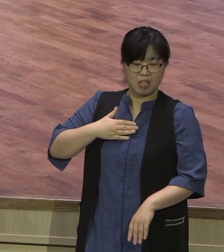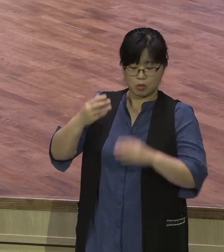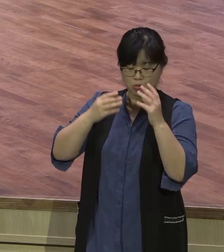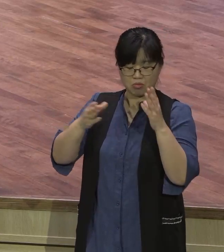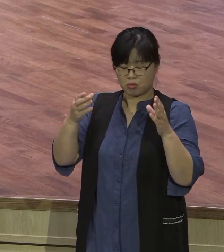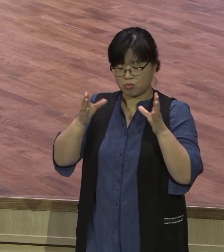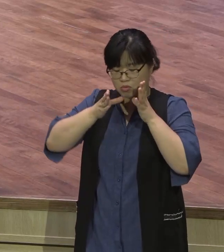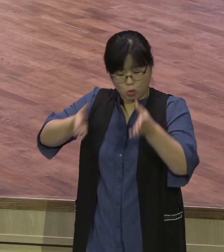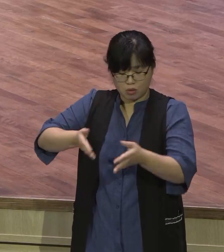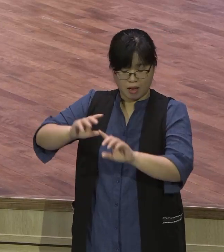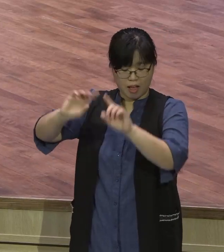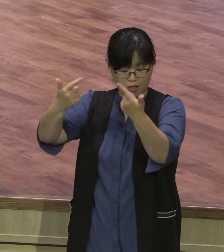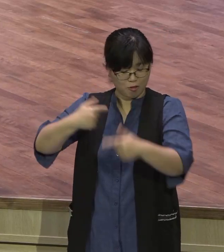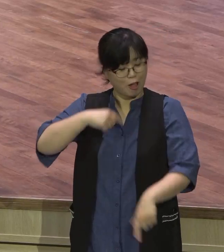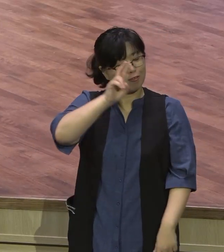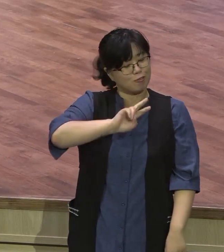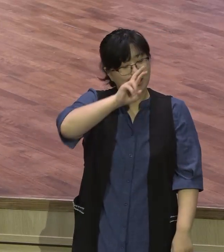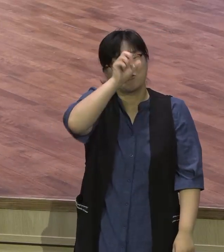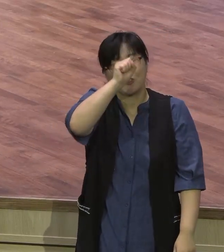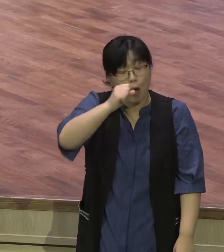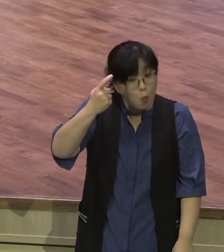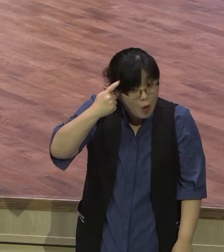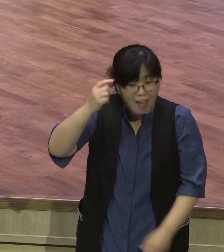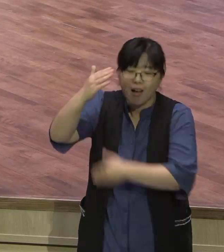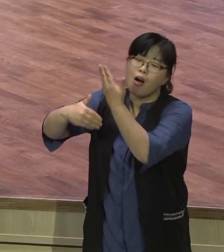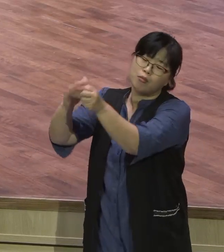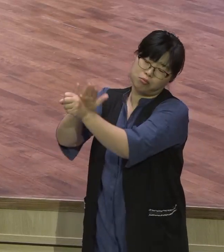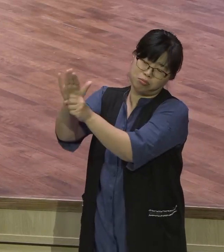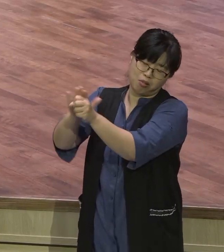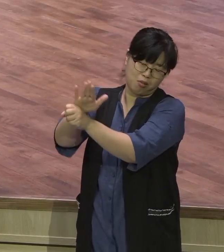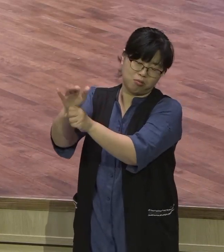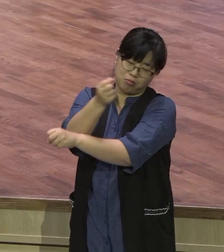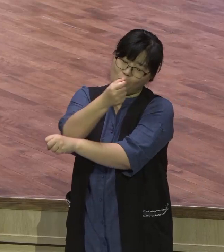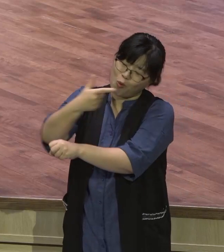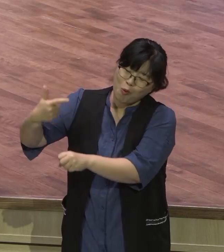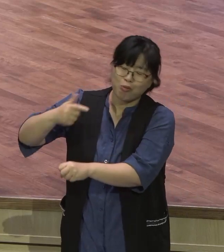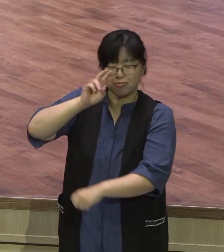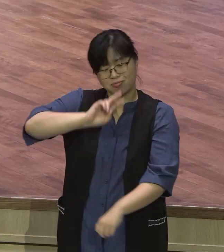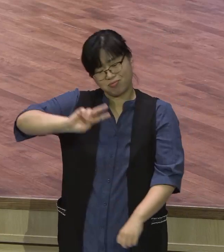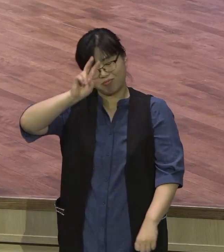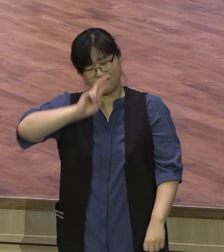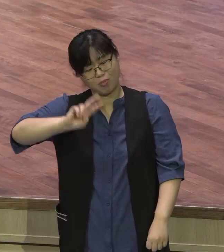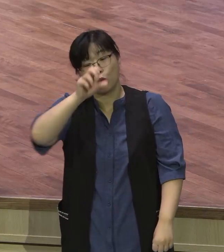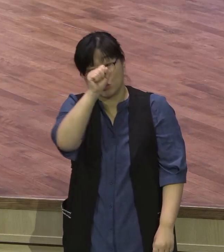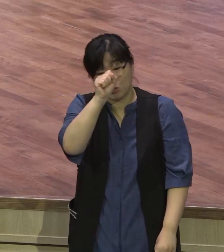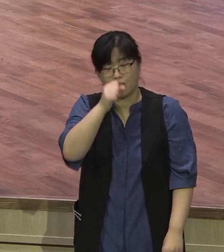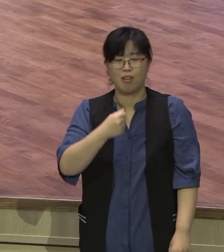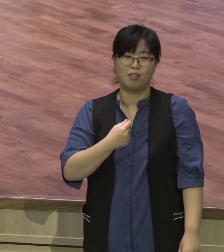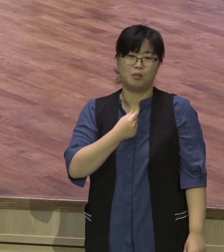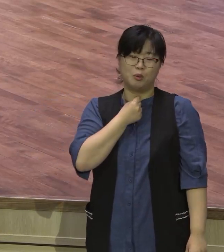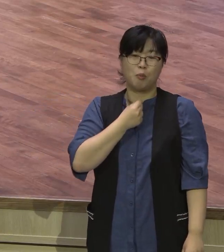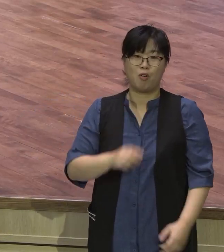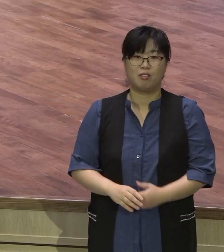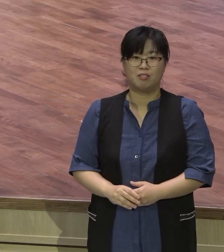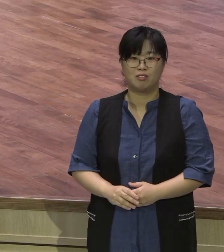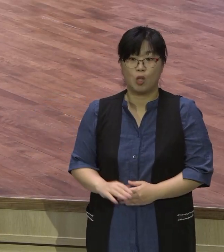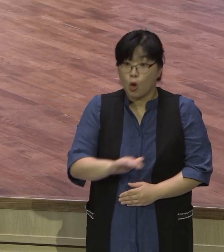여러분요 이 신앙생활은요 정말로 늘 여러분이 행복해야 돼요